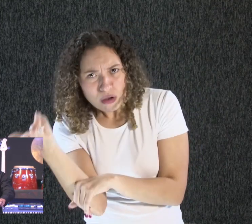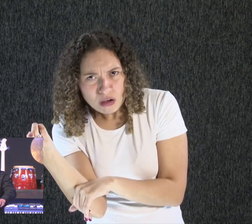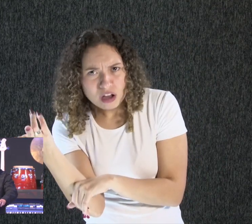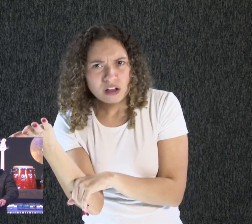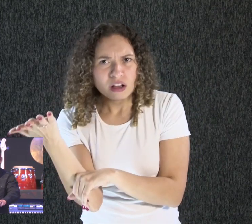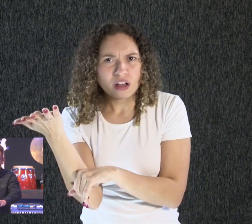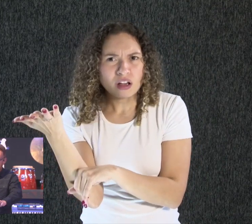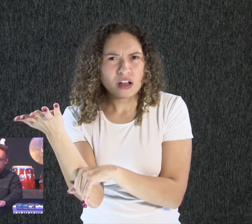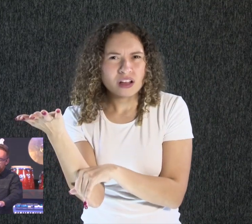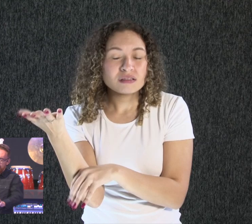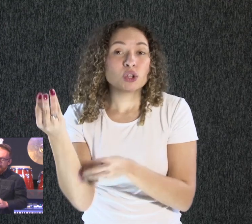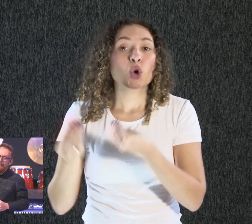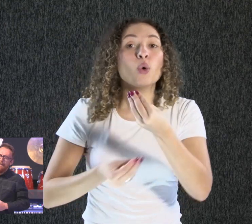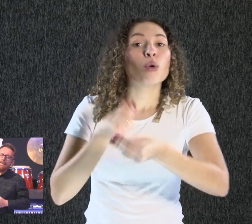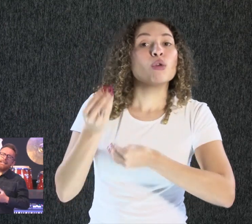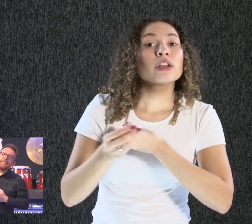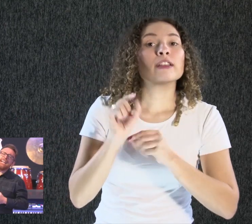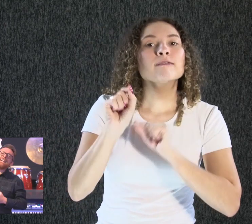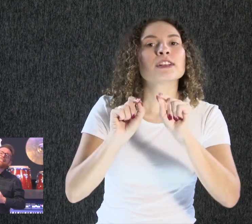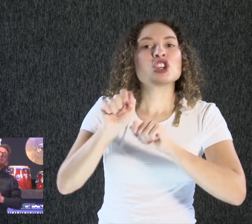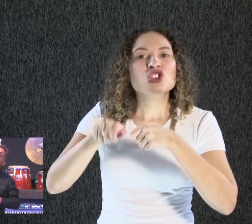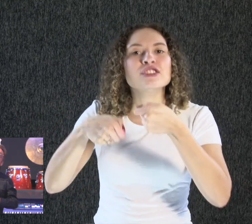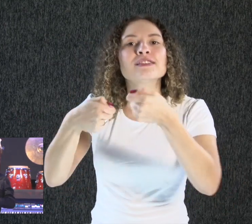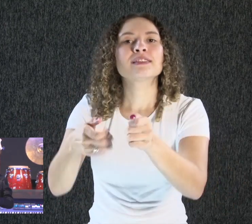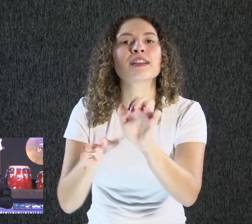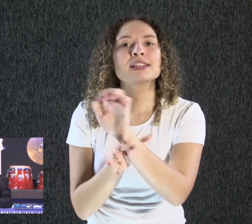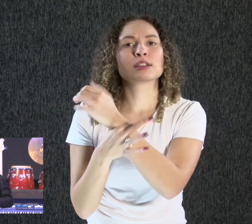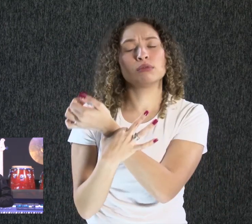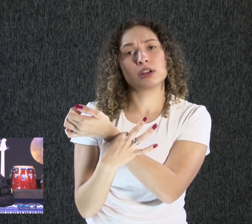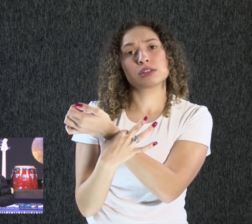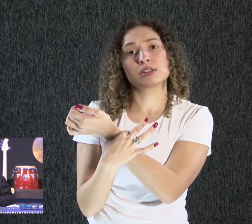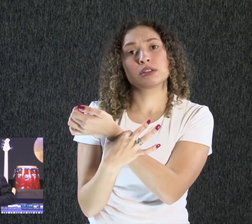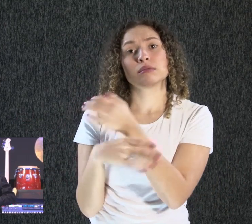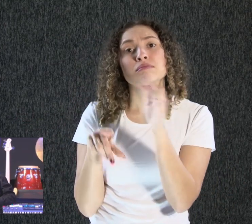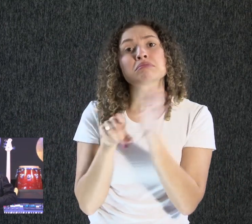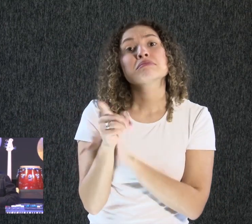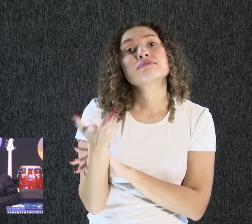Quem é essa segurança? Quem é que traz segurança para você?